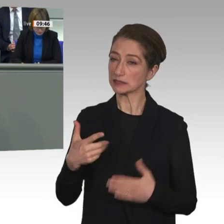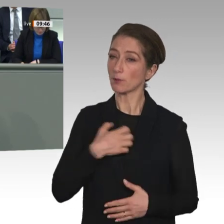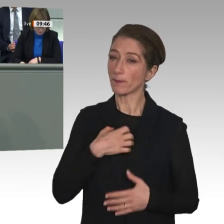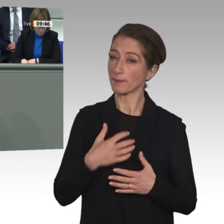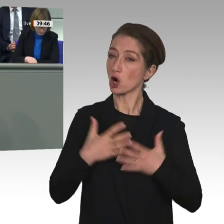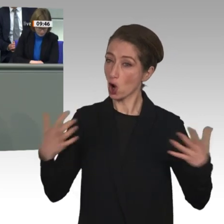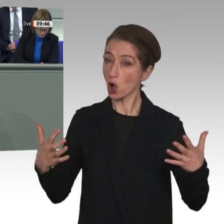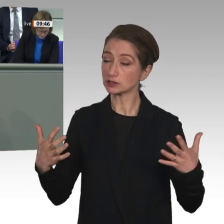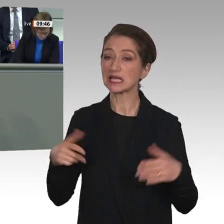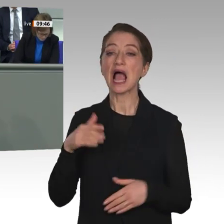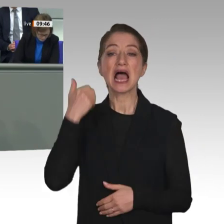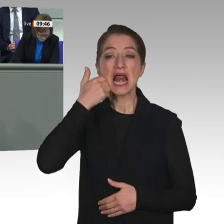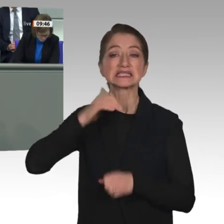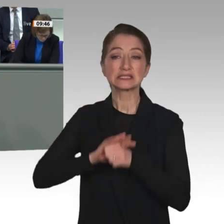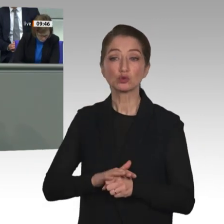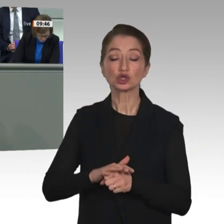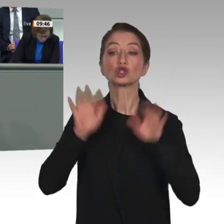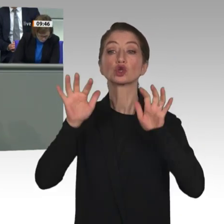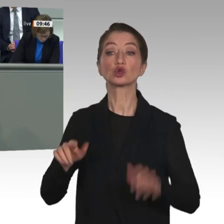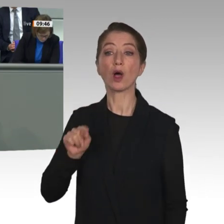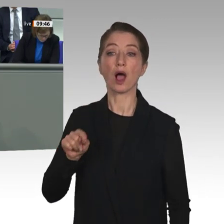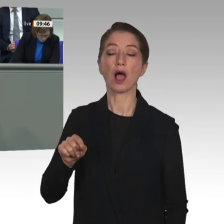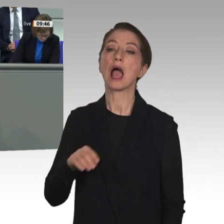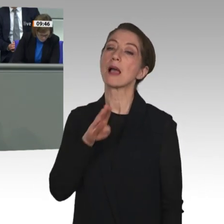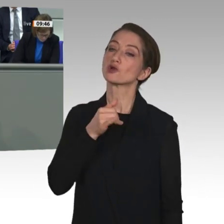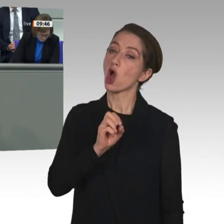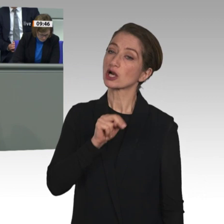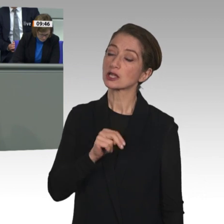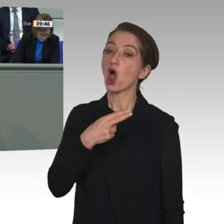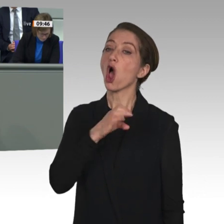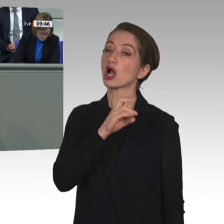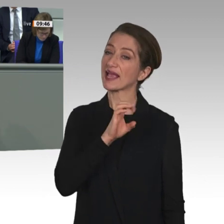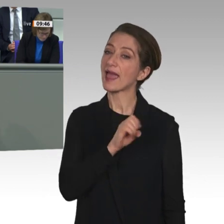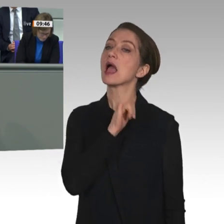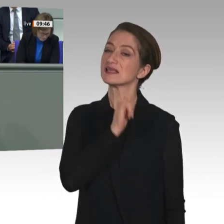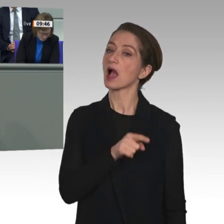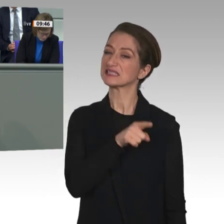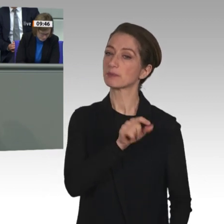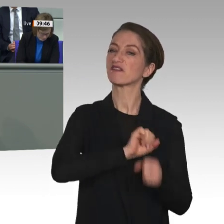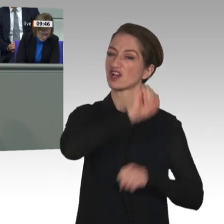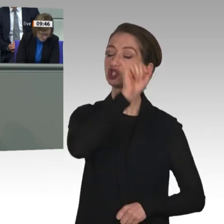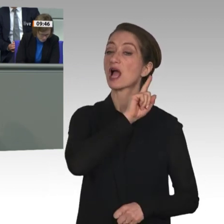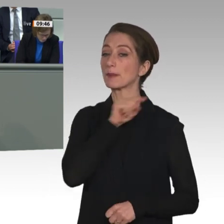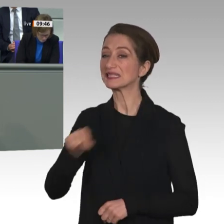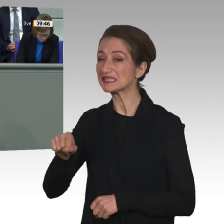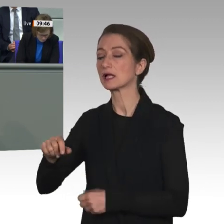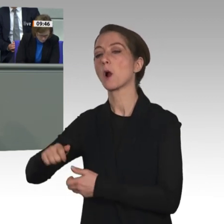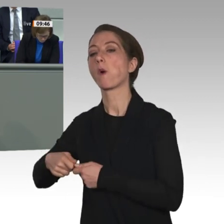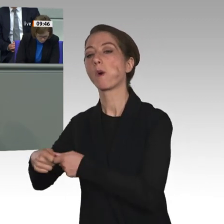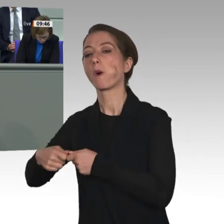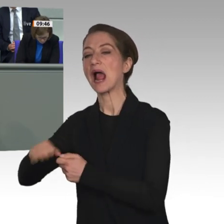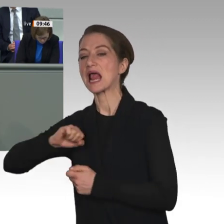des strukturellen Rassismus. Anders als Björn Höcke sind sie keine Faschisten, aber Sympathisanten rechter Politiker und ihrer